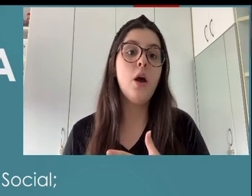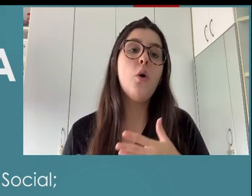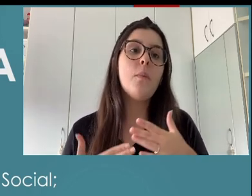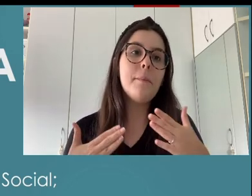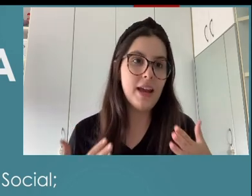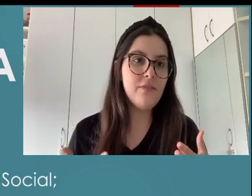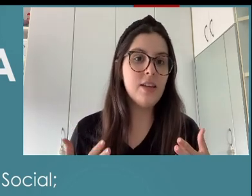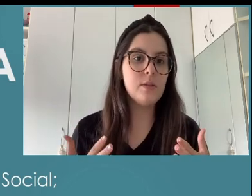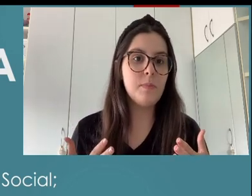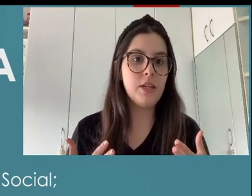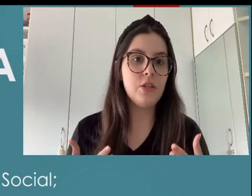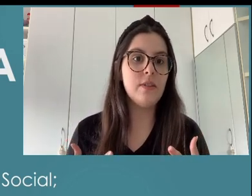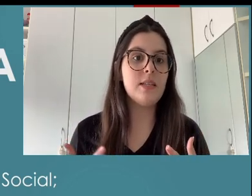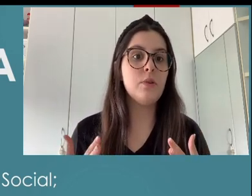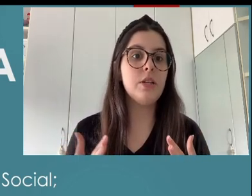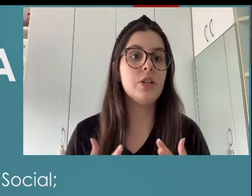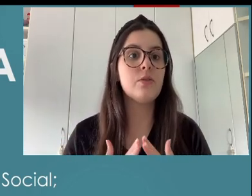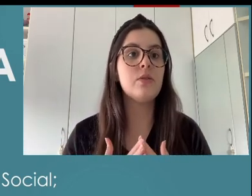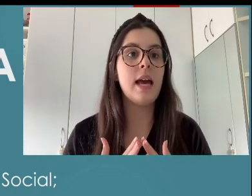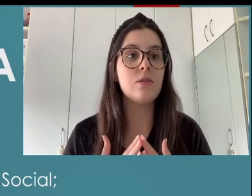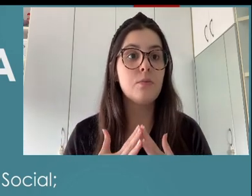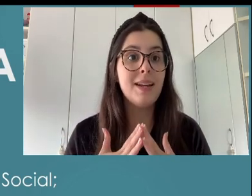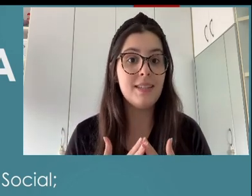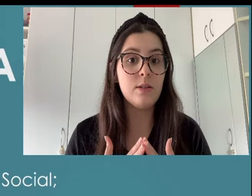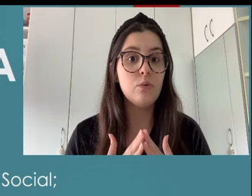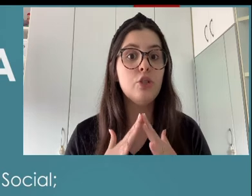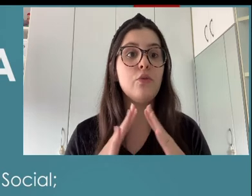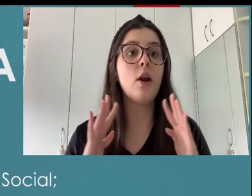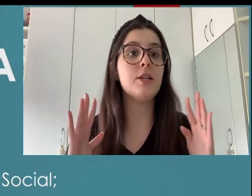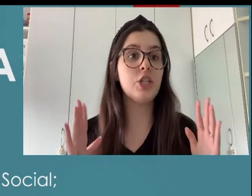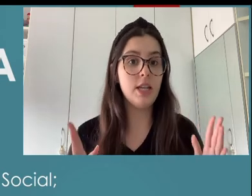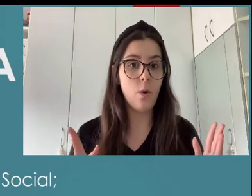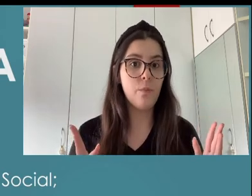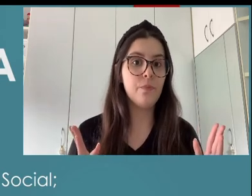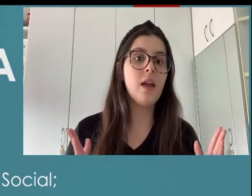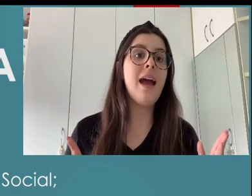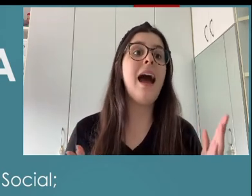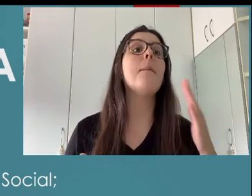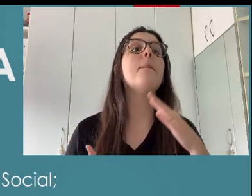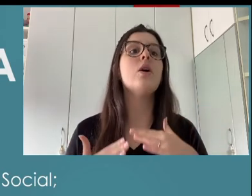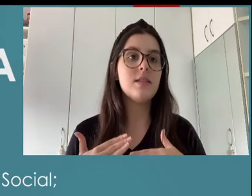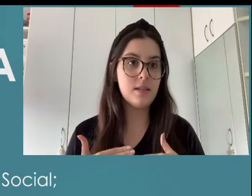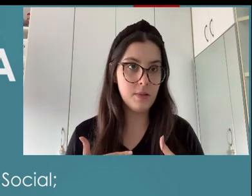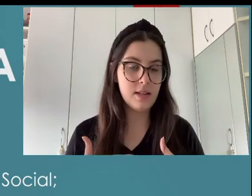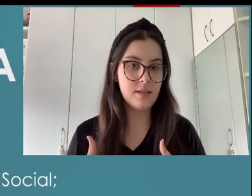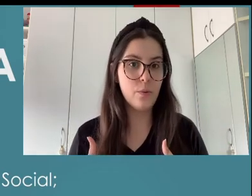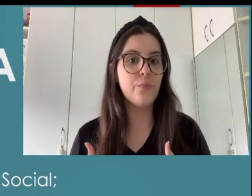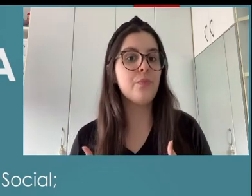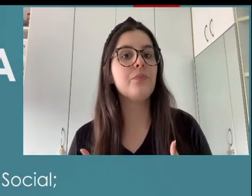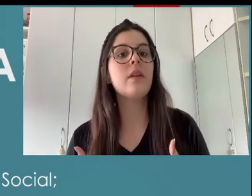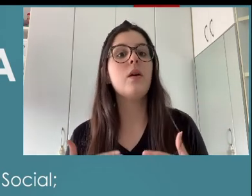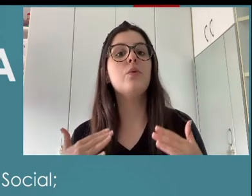inicialmente uma breve retrospectiva das políticas sociais no Brasil de forma geral. Após essa